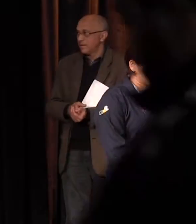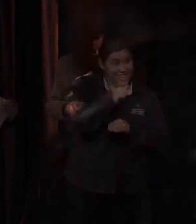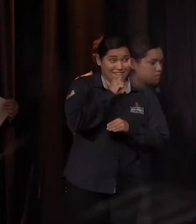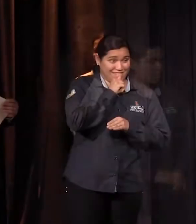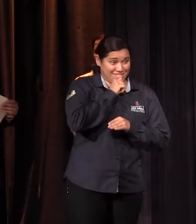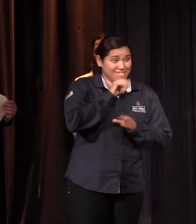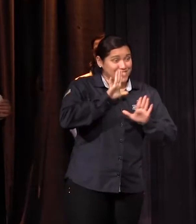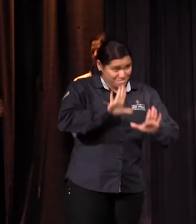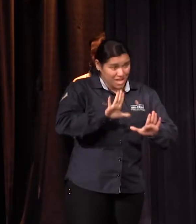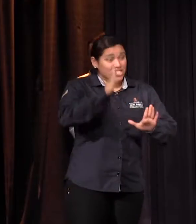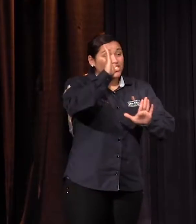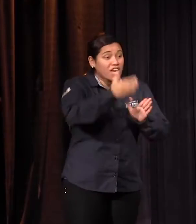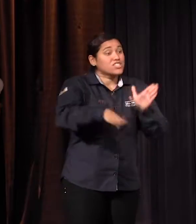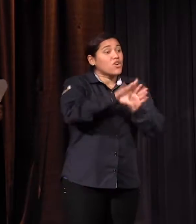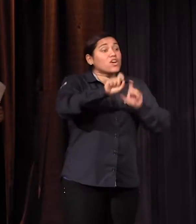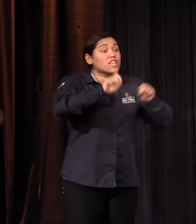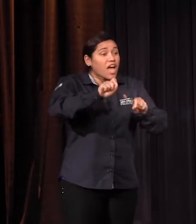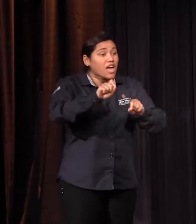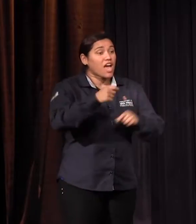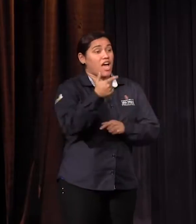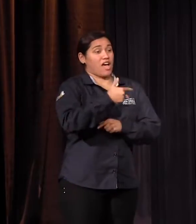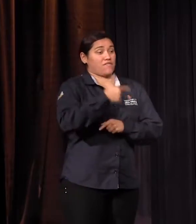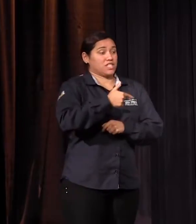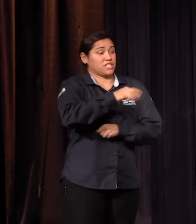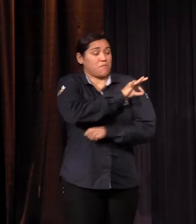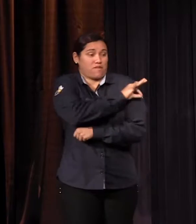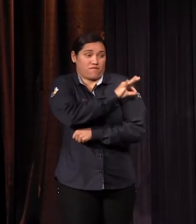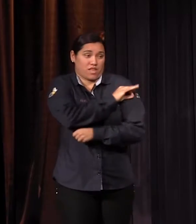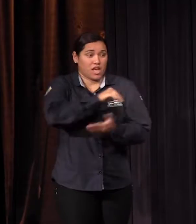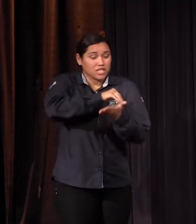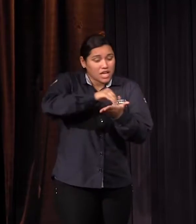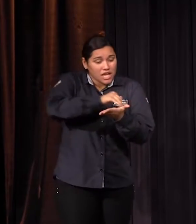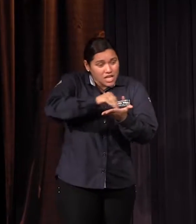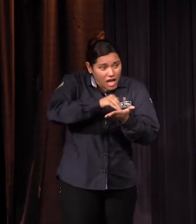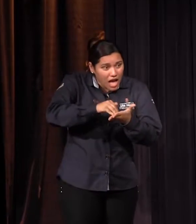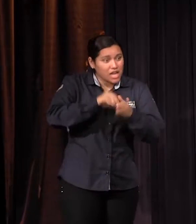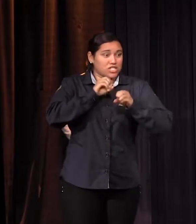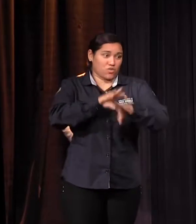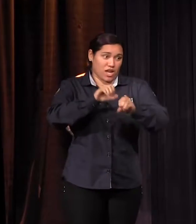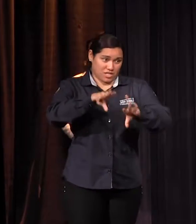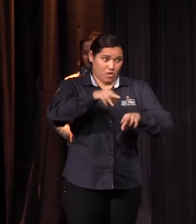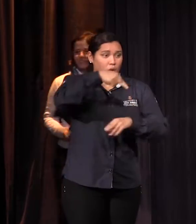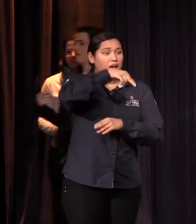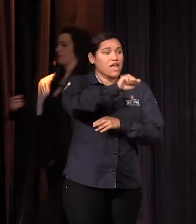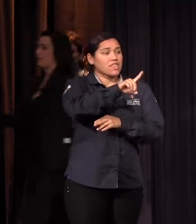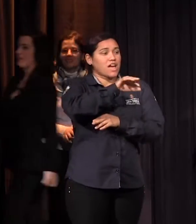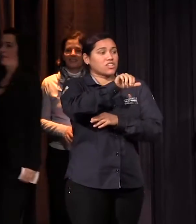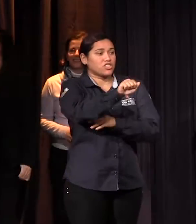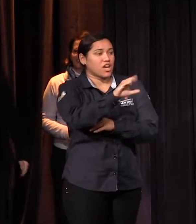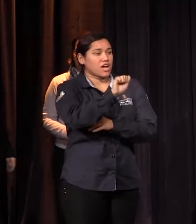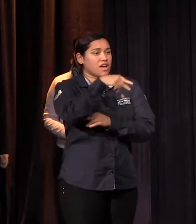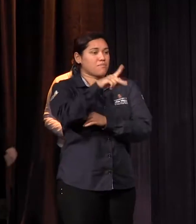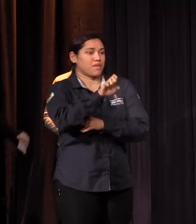convidamos a vice prefeita e secretária municipal de educação de são paulo nádia campeão aqui